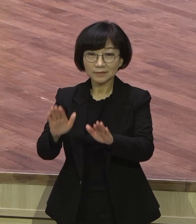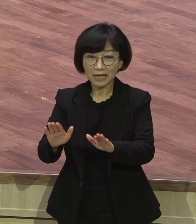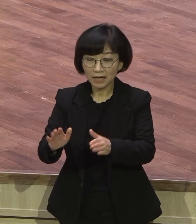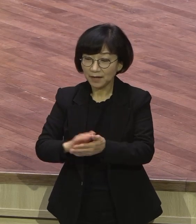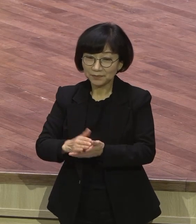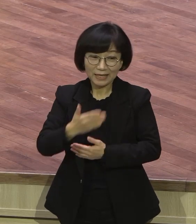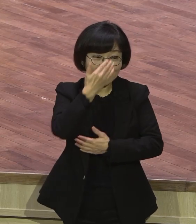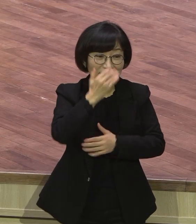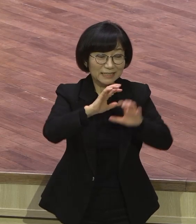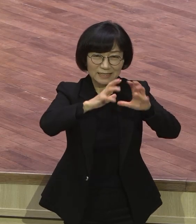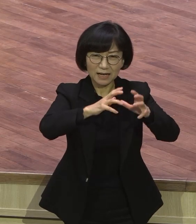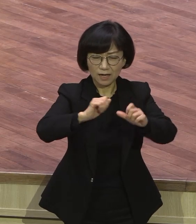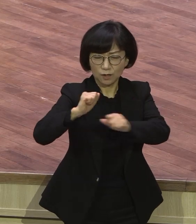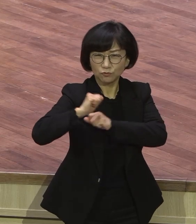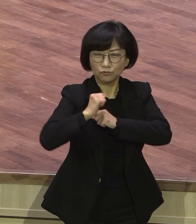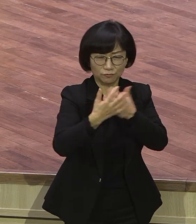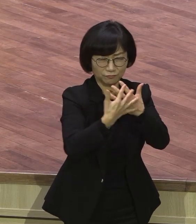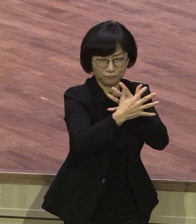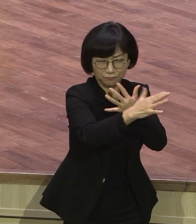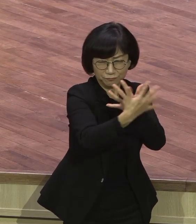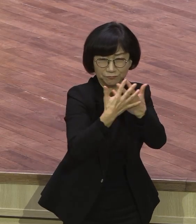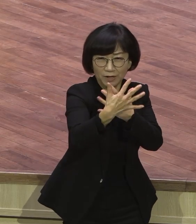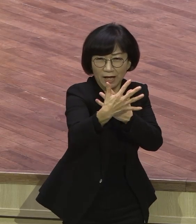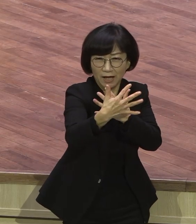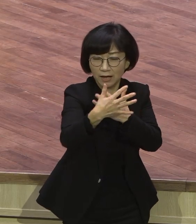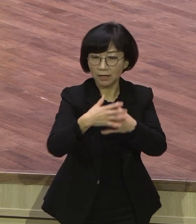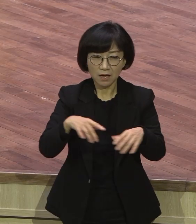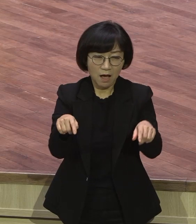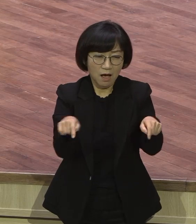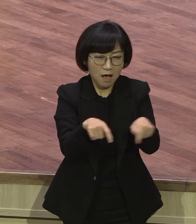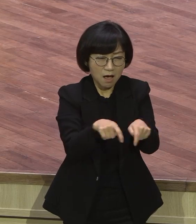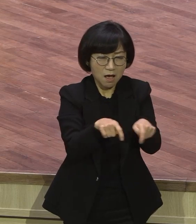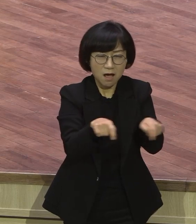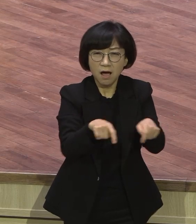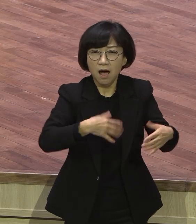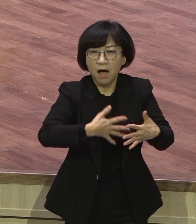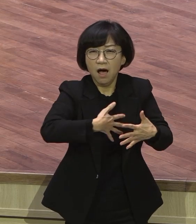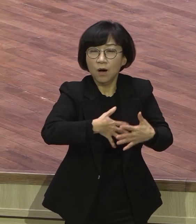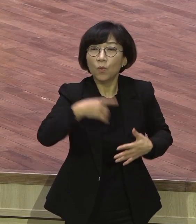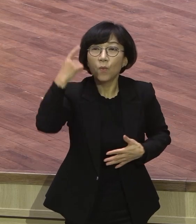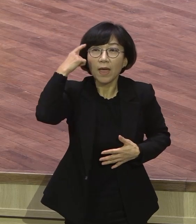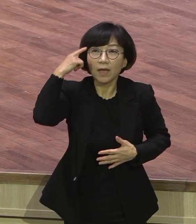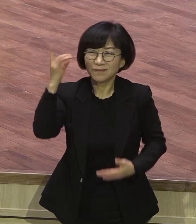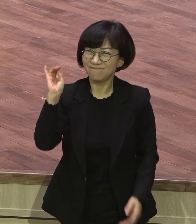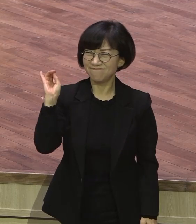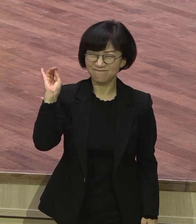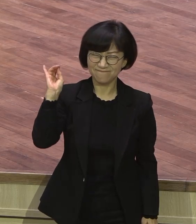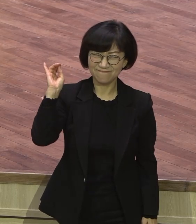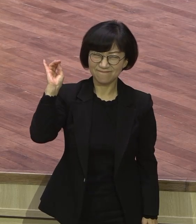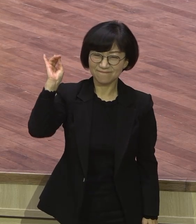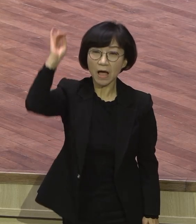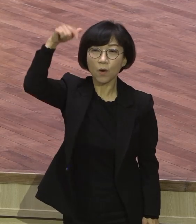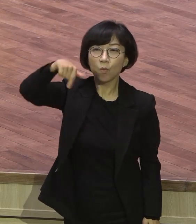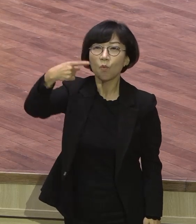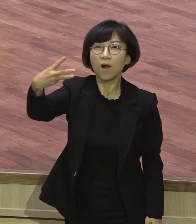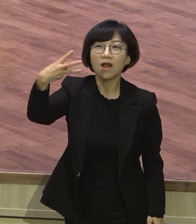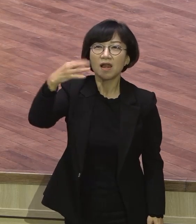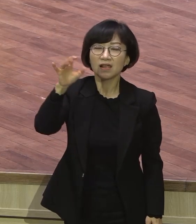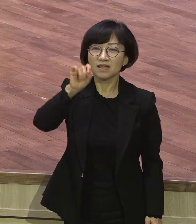꼴리앗 앞에서 지금 쩔쩔 메고 있을 때 다윗이 이렇게 고백하면서 꼴리앗을 향해 나갑니다